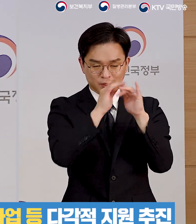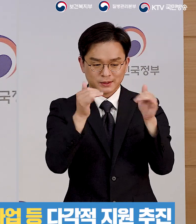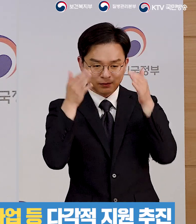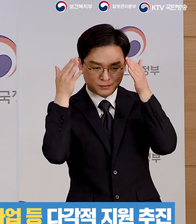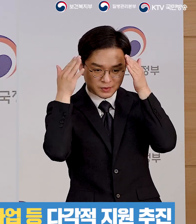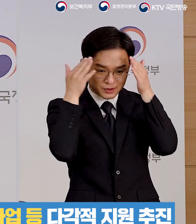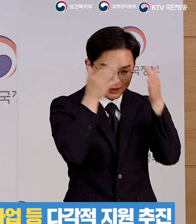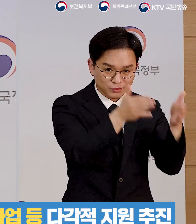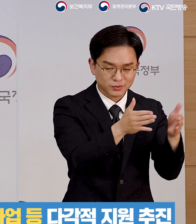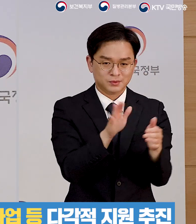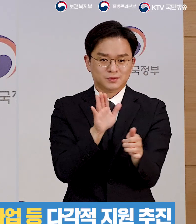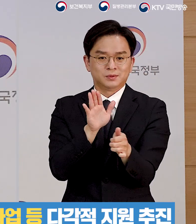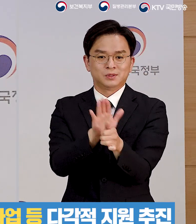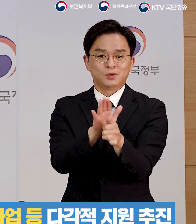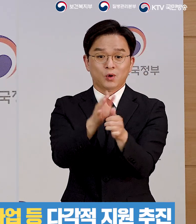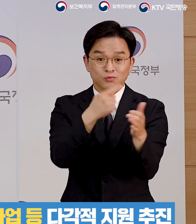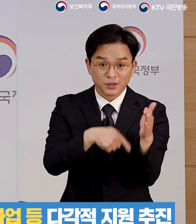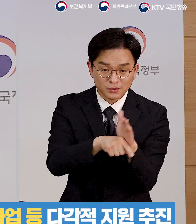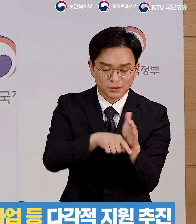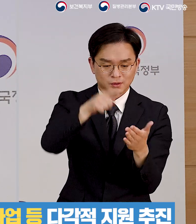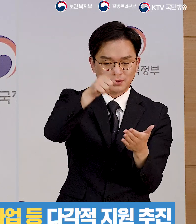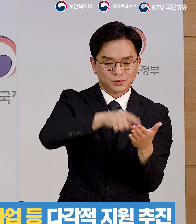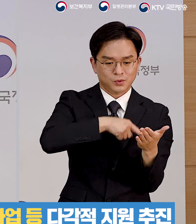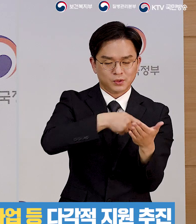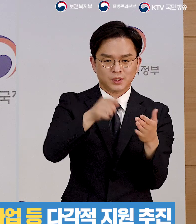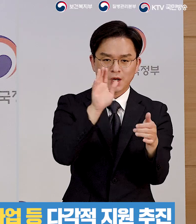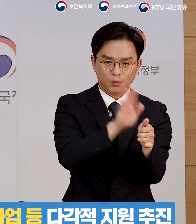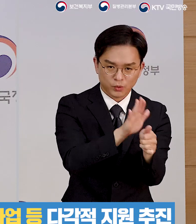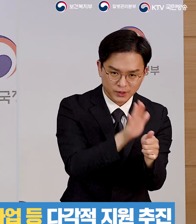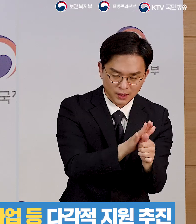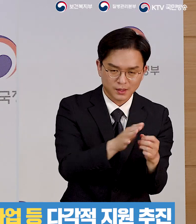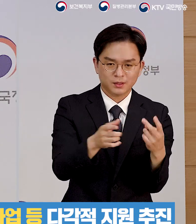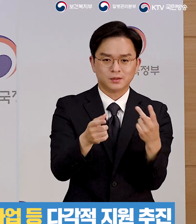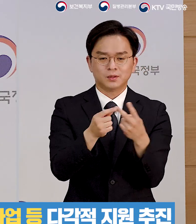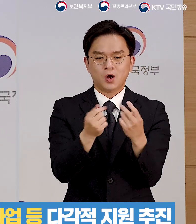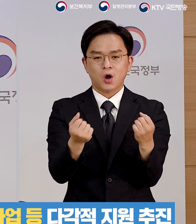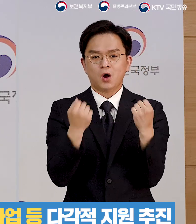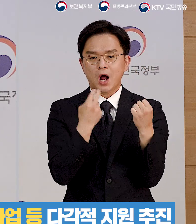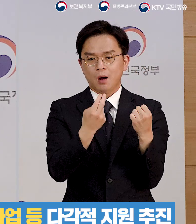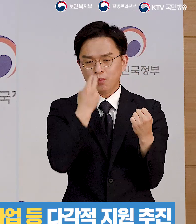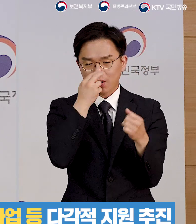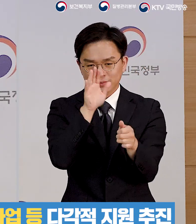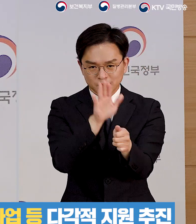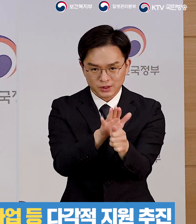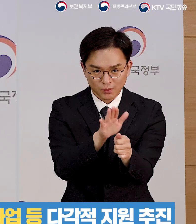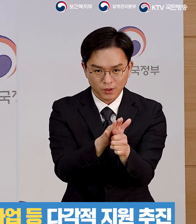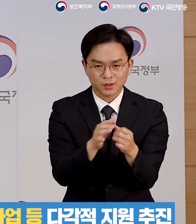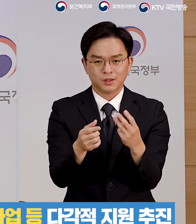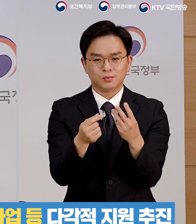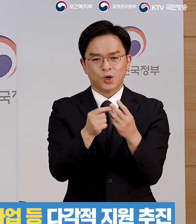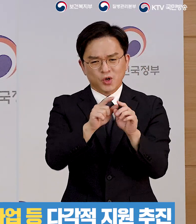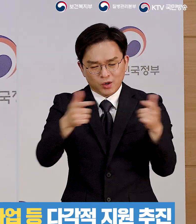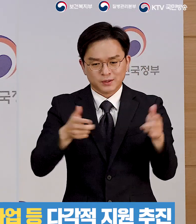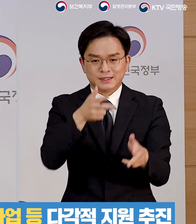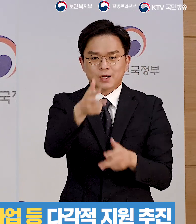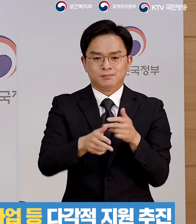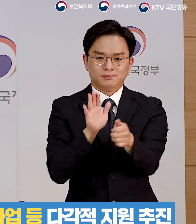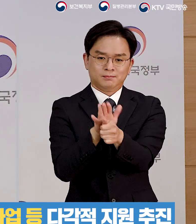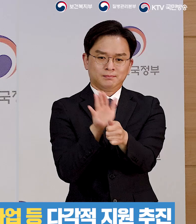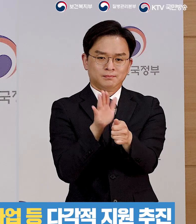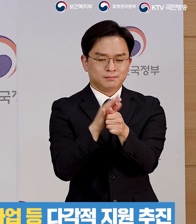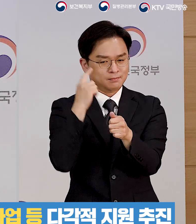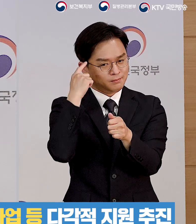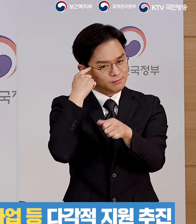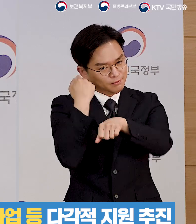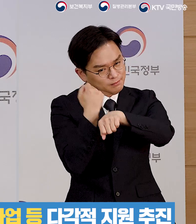정부는 의료기관이 코로나19 환자 치료에 전념할 수 있도록 손실보상 외에도 건강보험 지원,